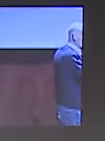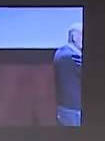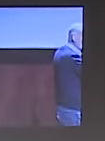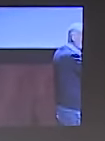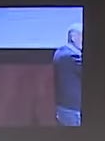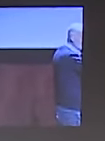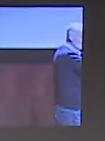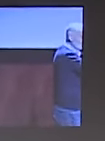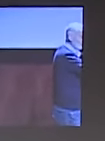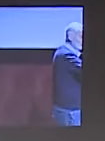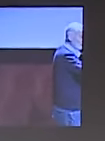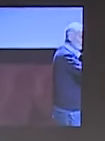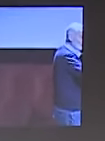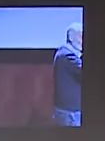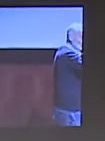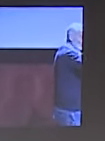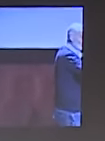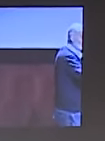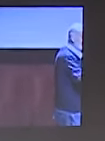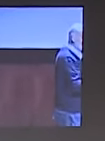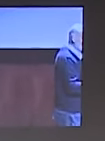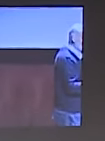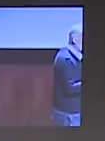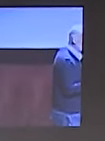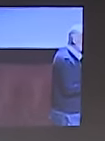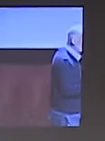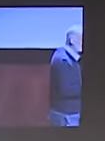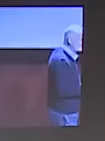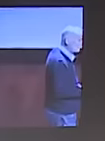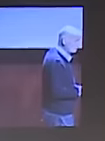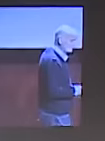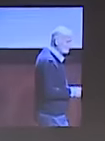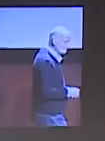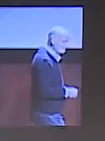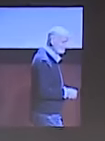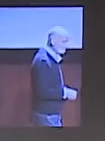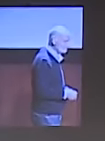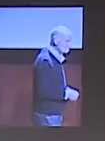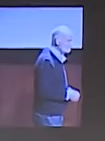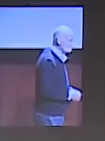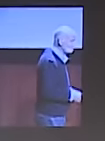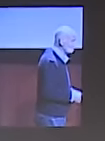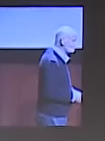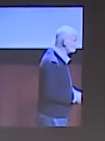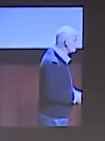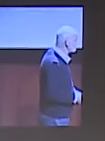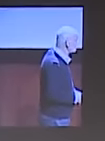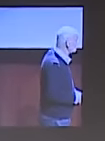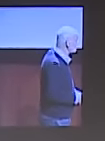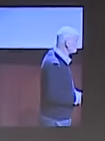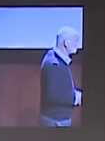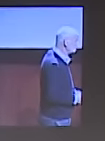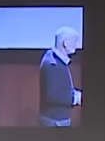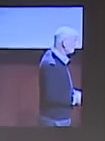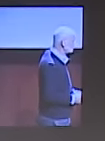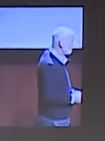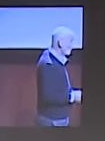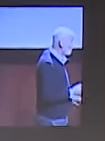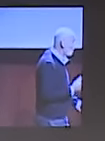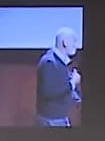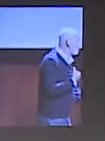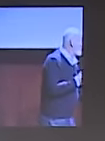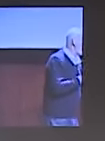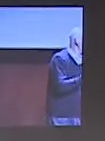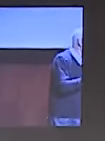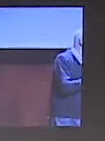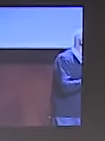D'accord. D'accord. Ou au niveau des tables, si, oui. Si c'est mieux de pas filmer. Non. Je vous propose de vous